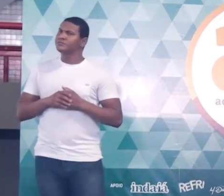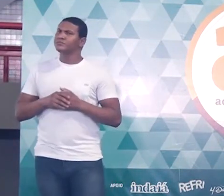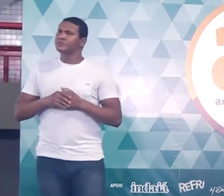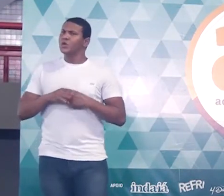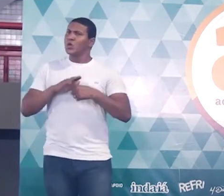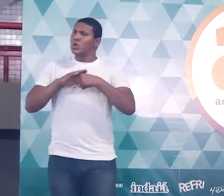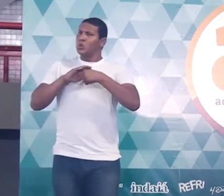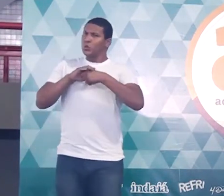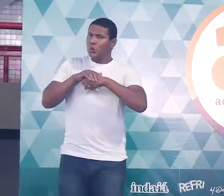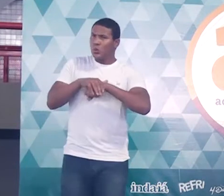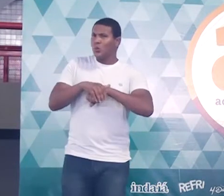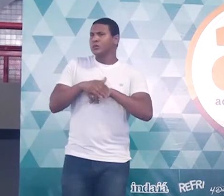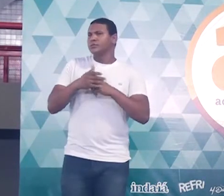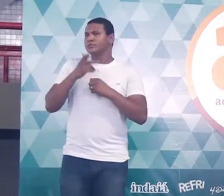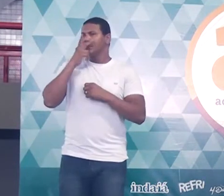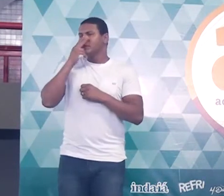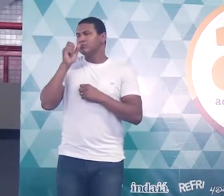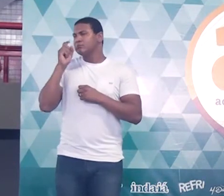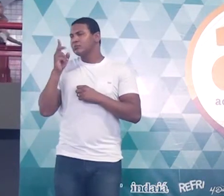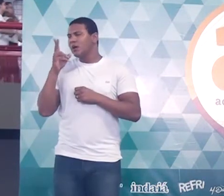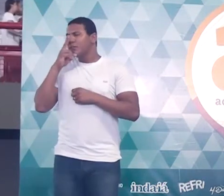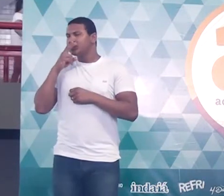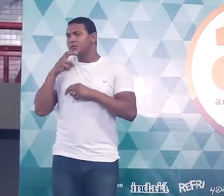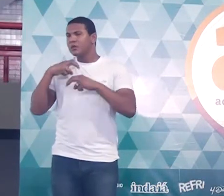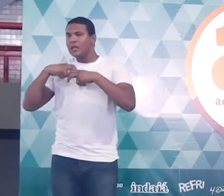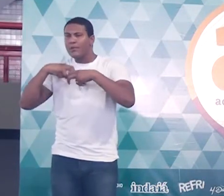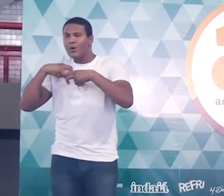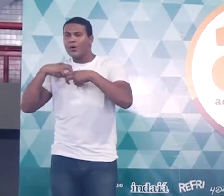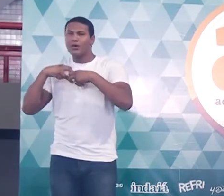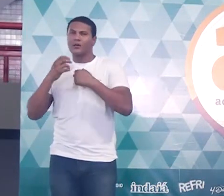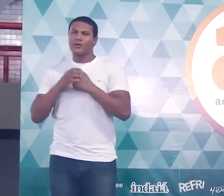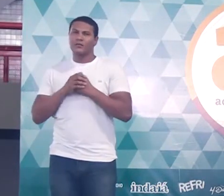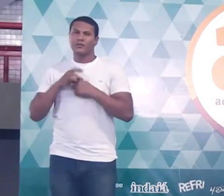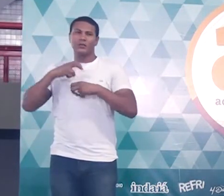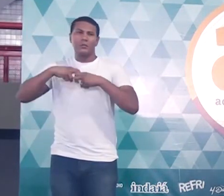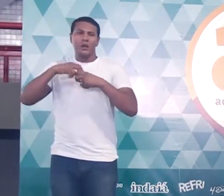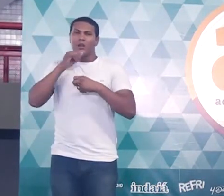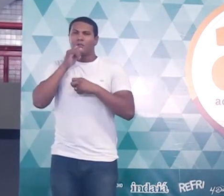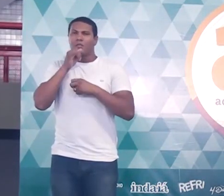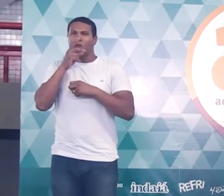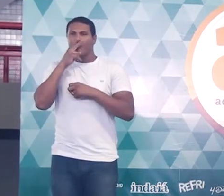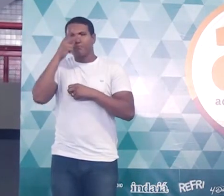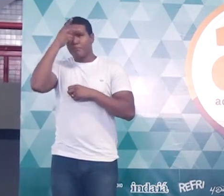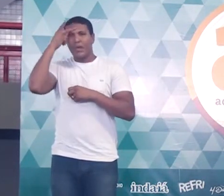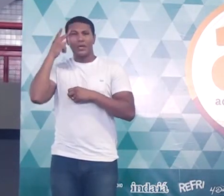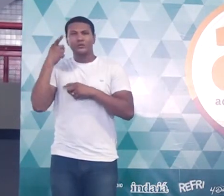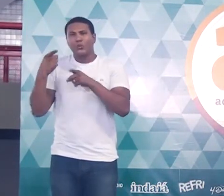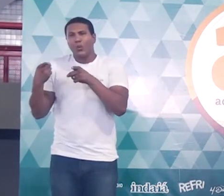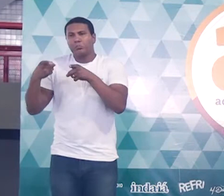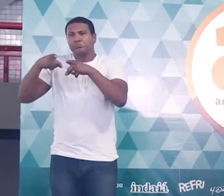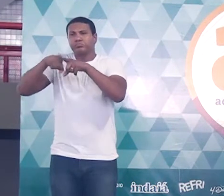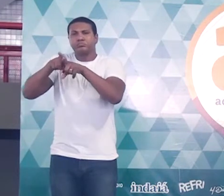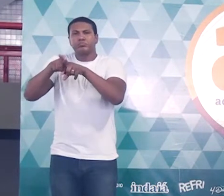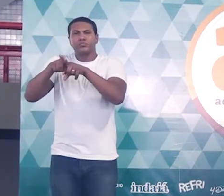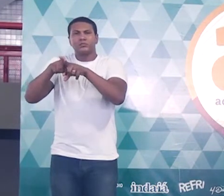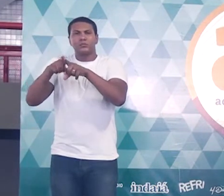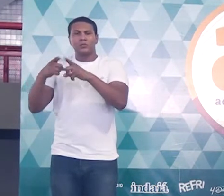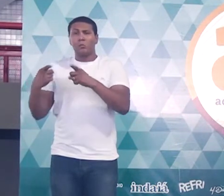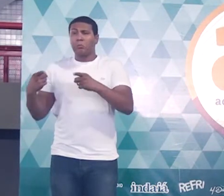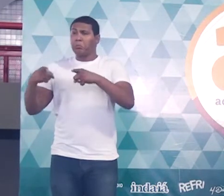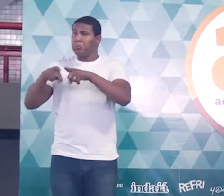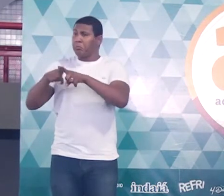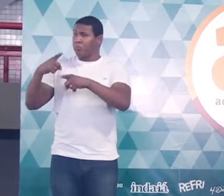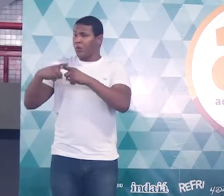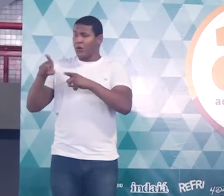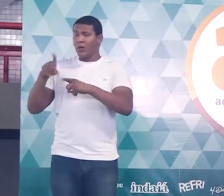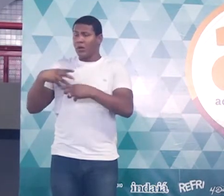uma costelinha do lado? A costelinha que eu chamo, né? Você ficar perto da pessoa que você gosta, justamente porque ela está